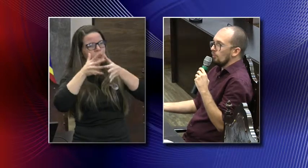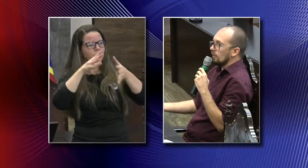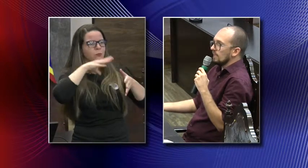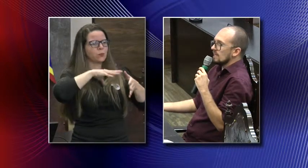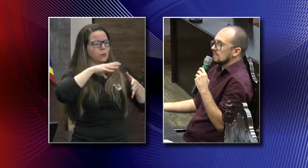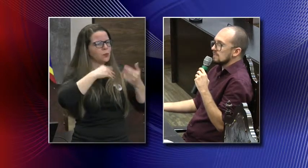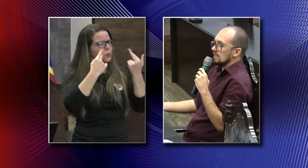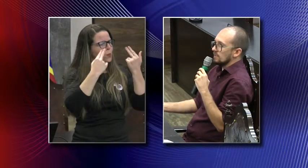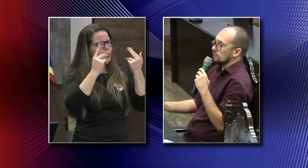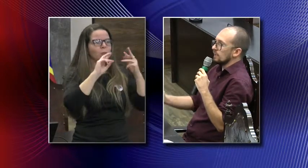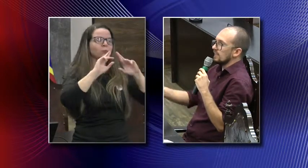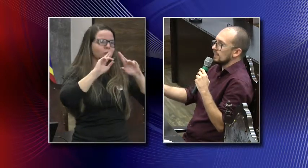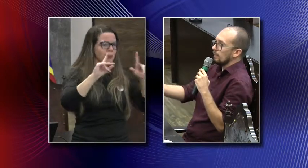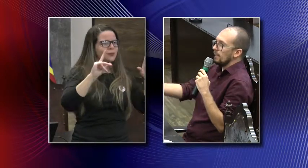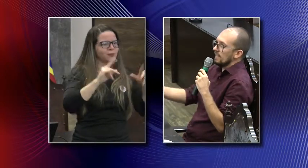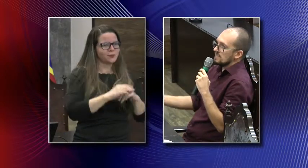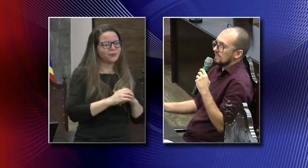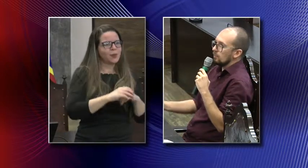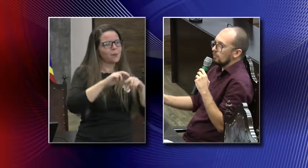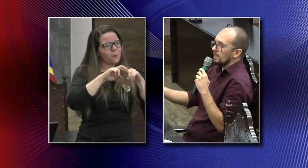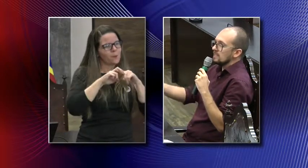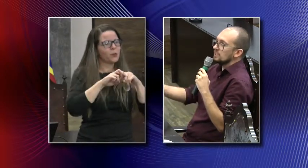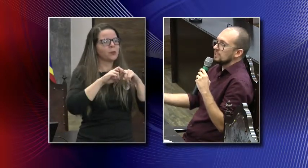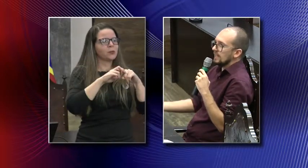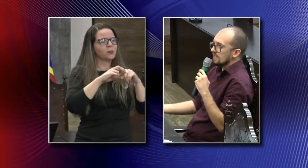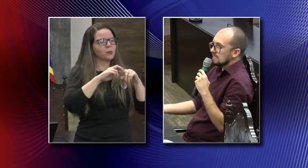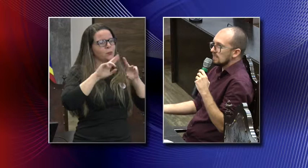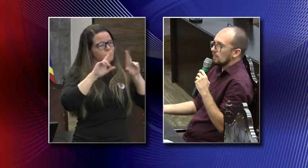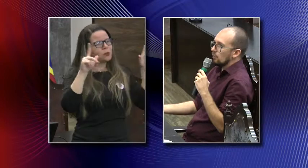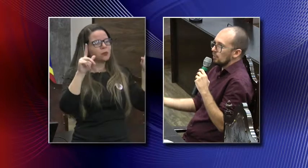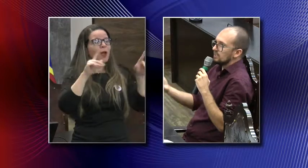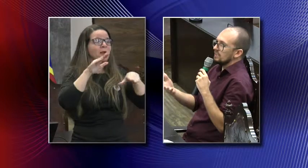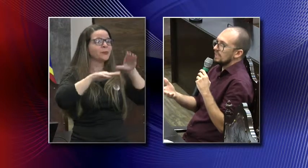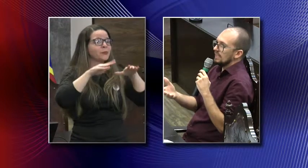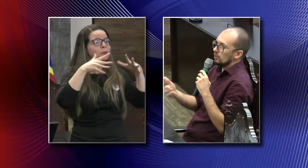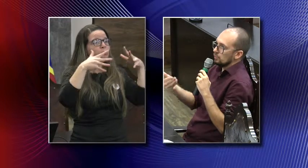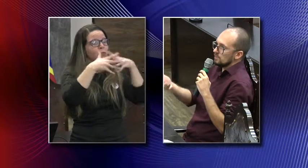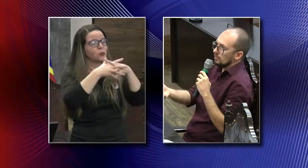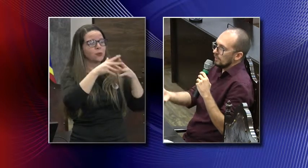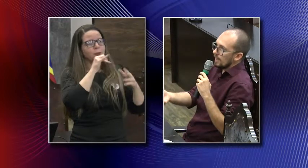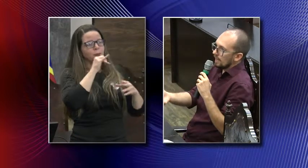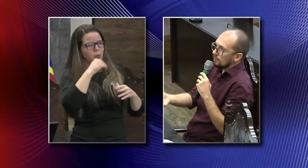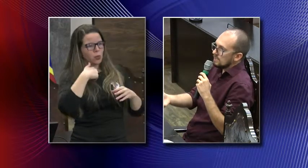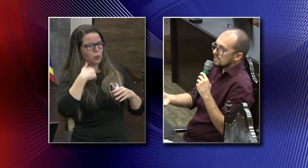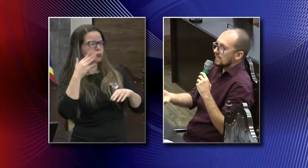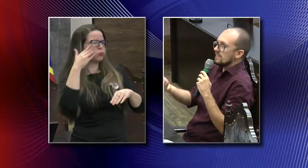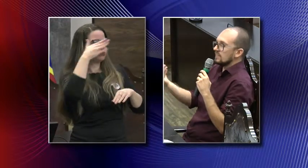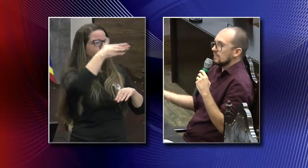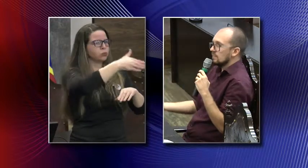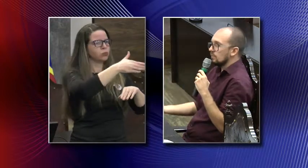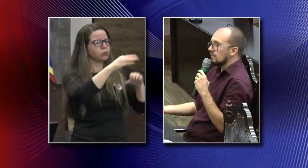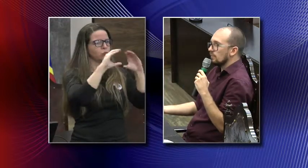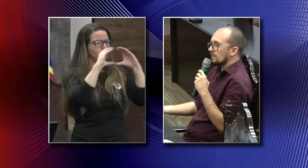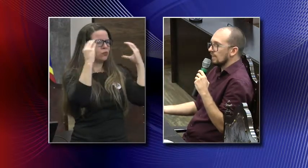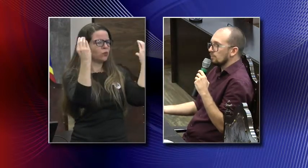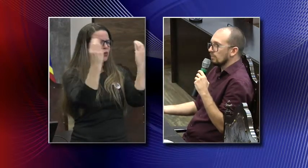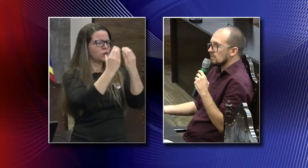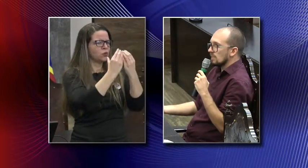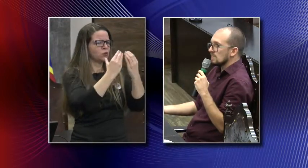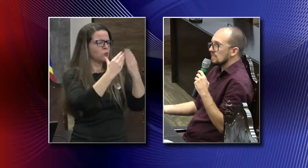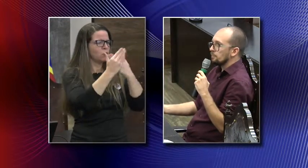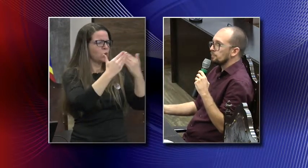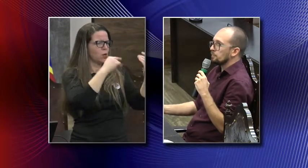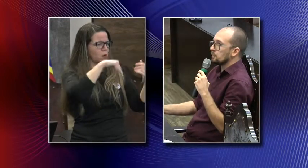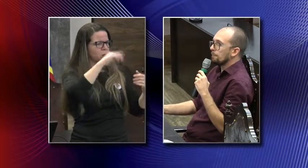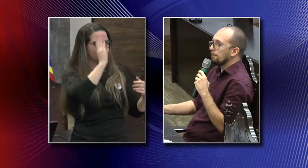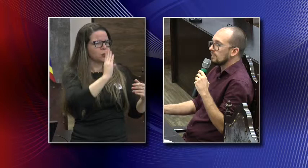Como um inglês, a gente poderia estar numa palestra aqui como um palestrante inglês. Hoje, eu estou usando a língua de sinais que está sendo interpretada para